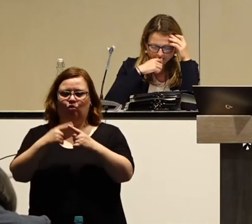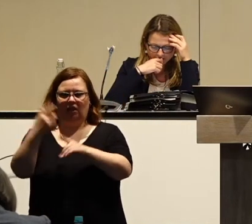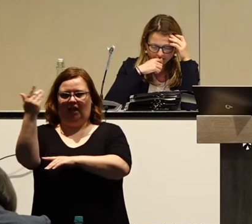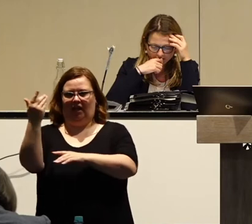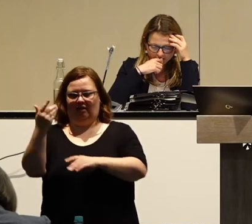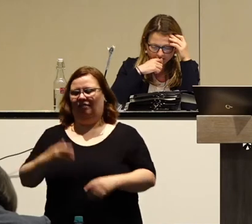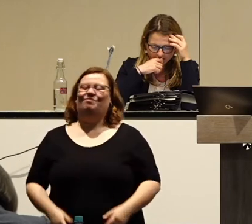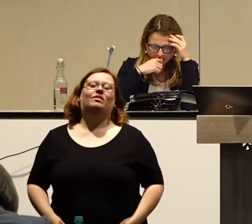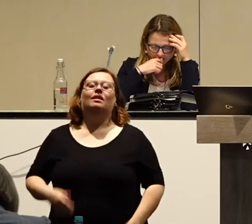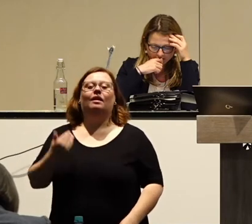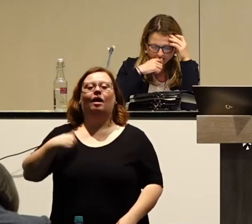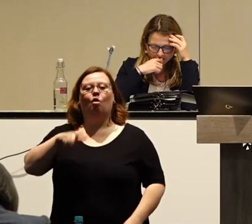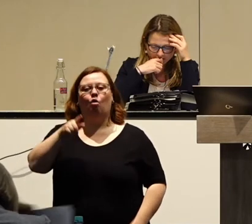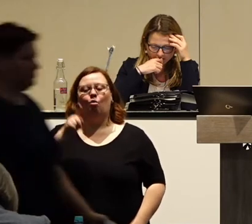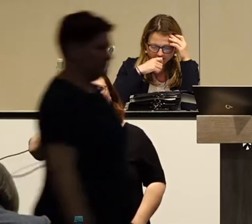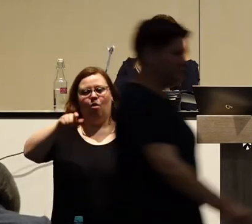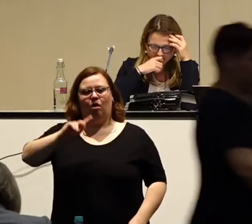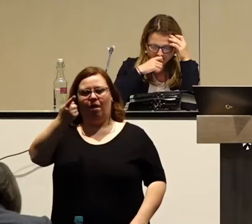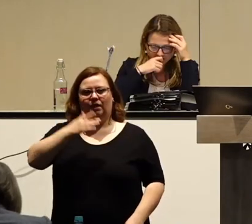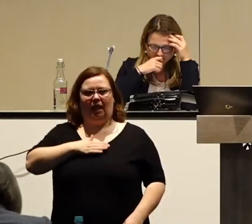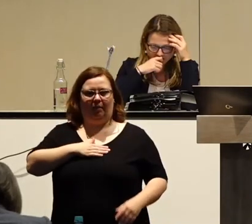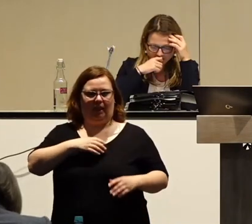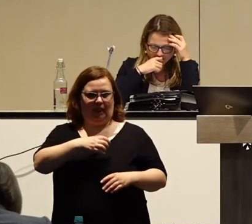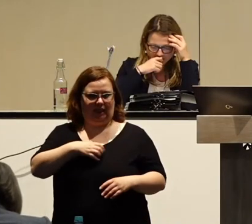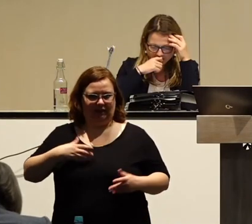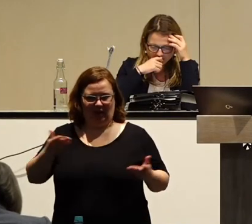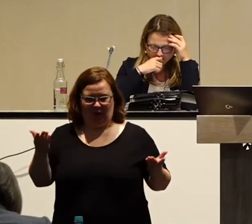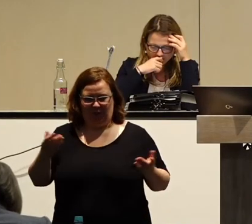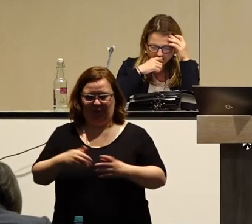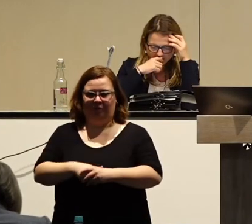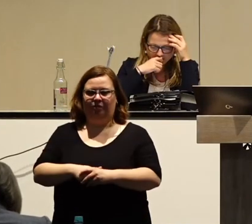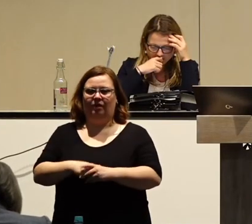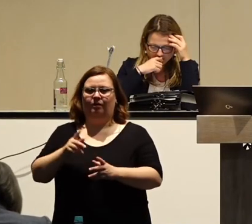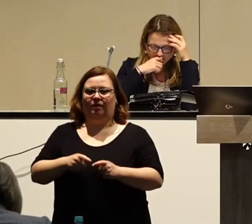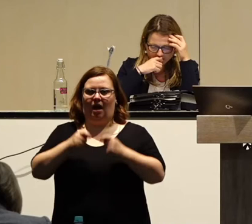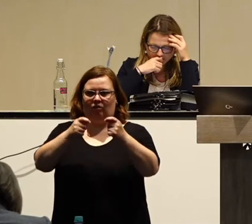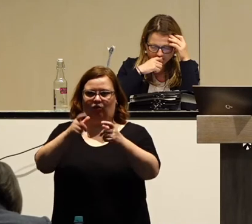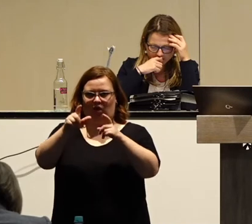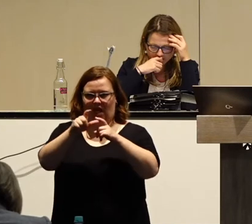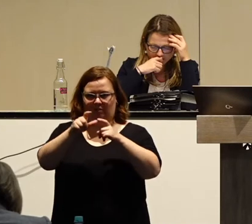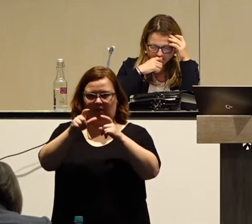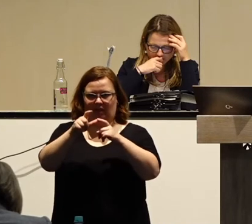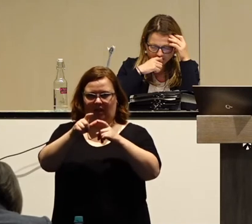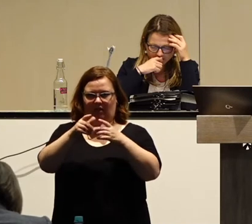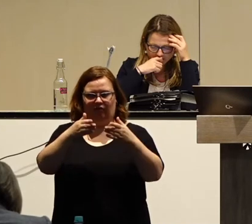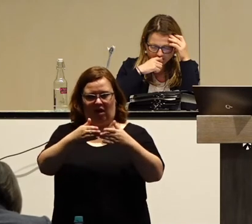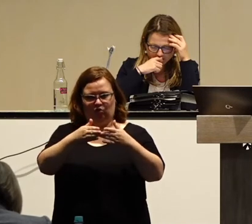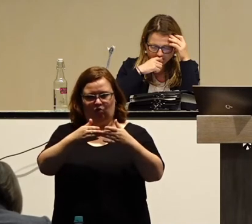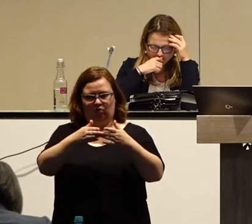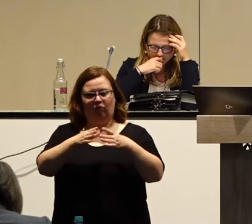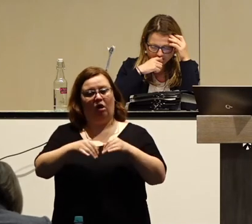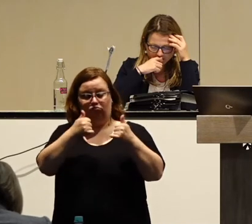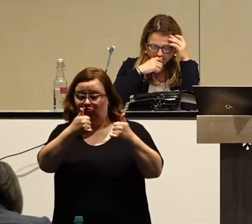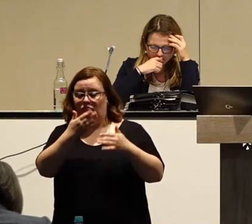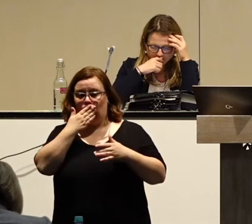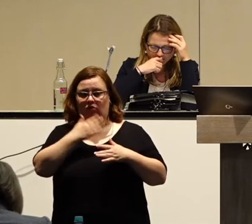Herr Oberbürgermeister, verehrte Stadträte, liebe Dresdner, diesen Antrag der SPD-Fraktion fanden wir von Anfang an